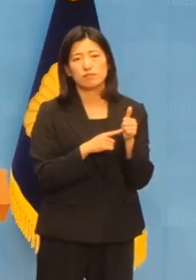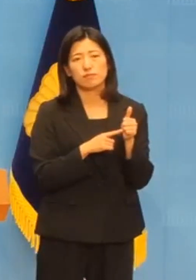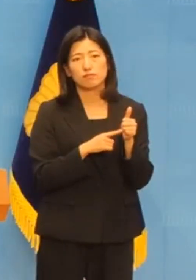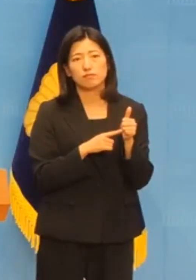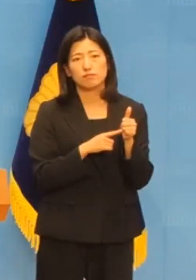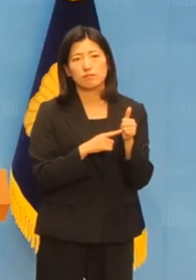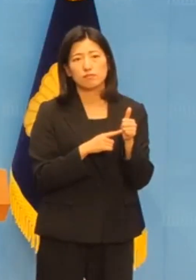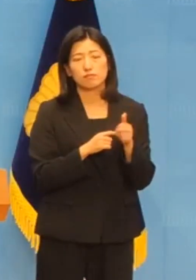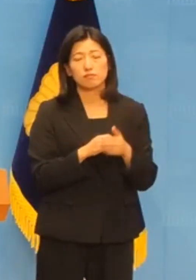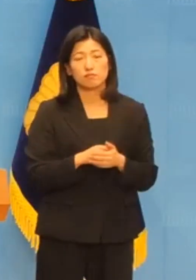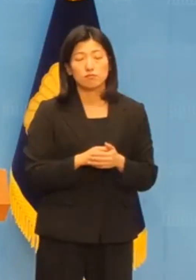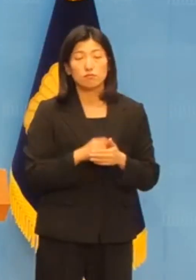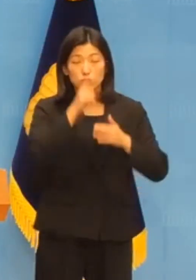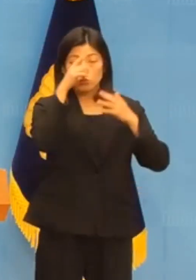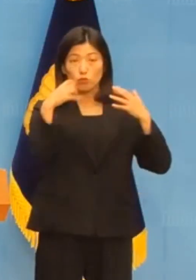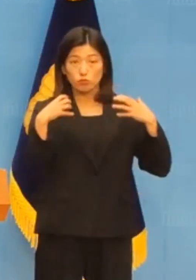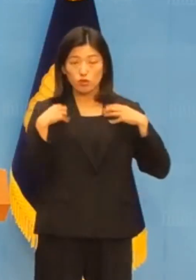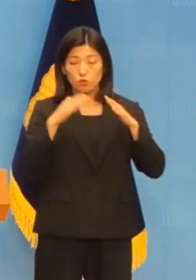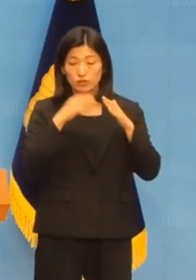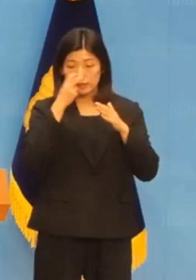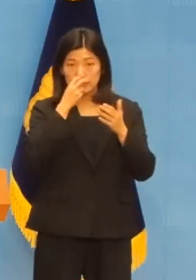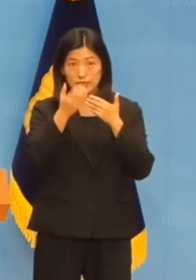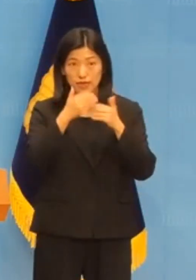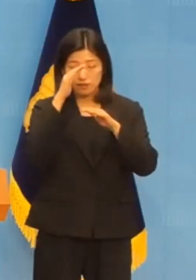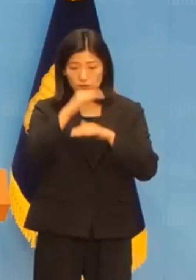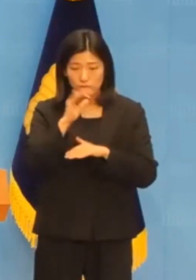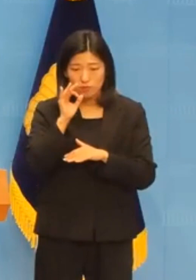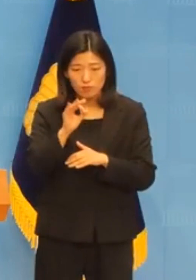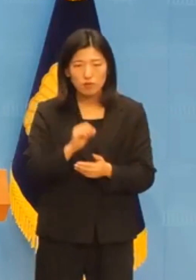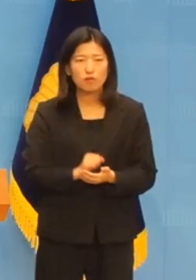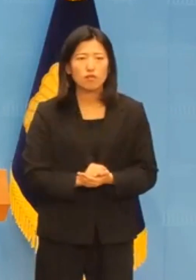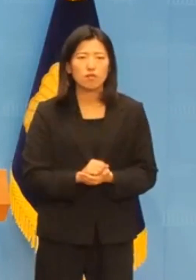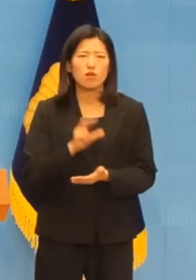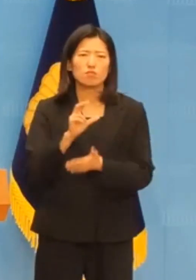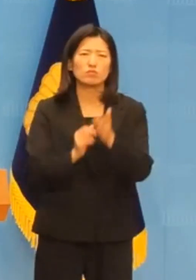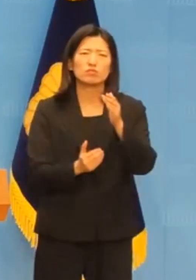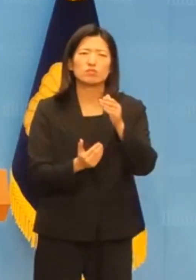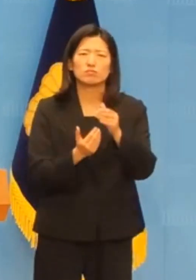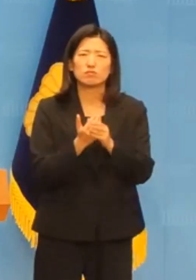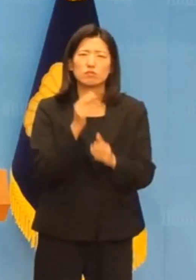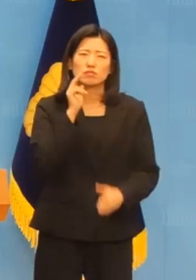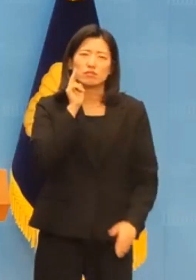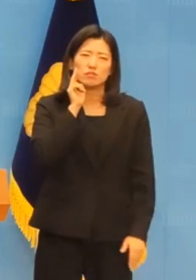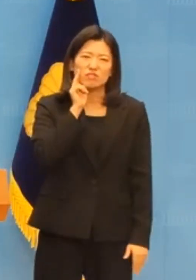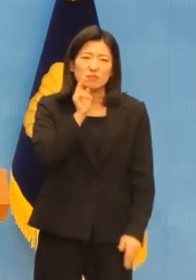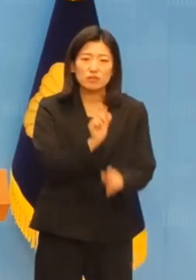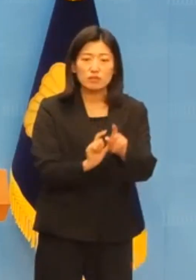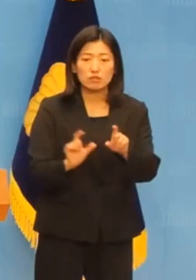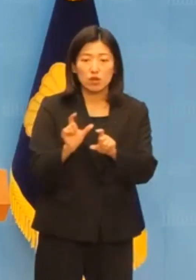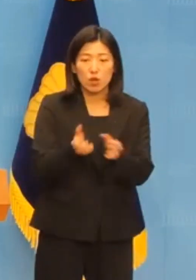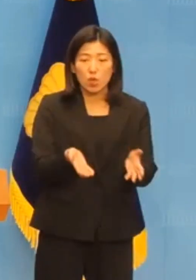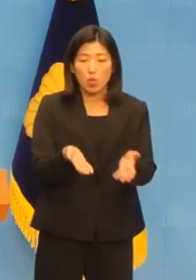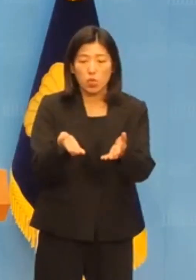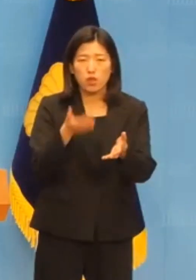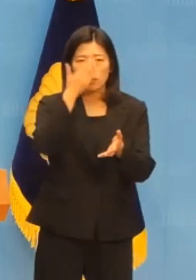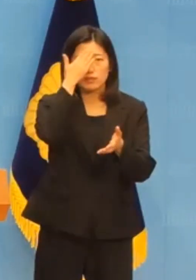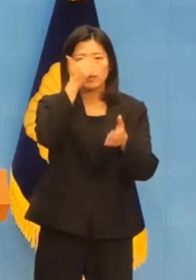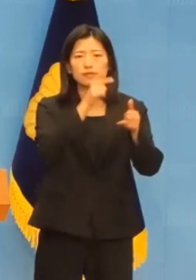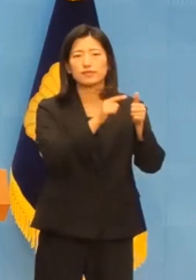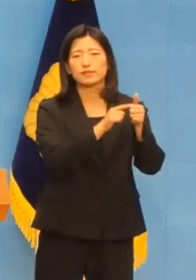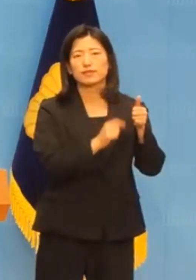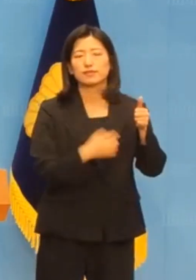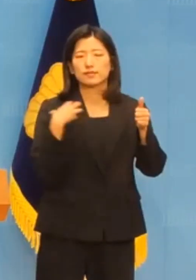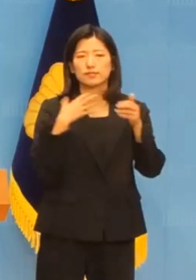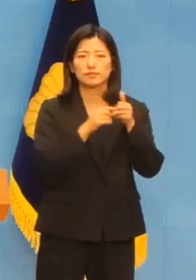공식 진상조사보고서에도 사태를 악화시킨 핵심 책임자로 기록되어 있습니다.